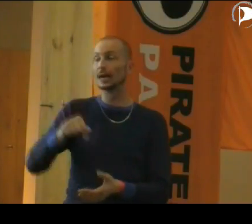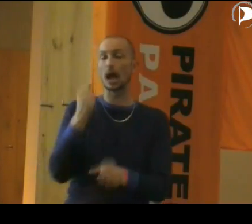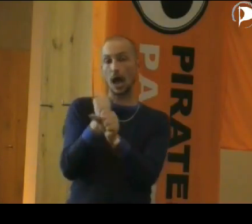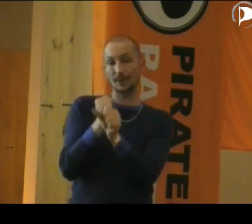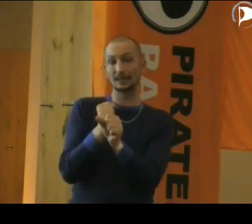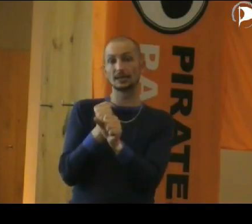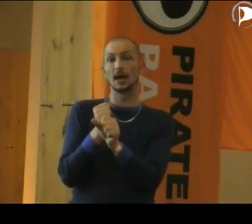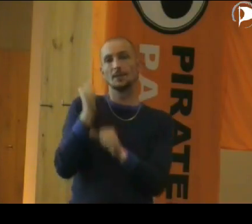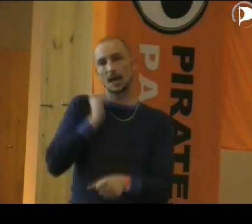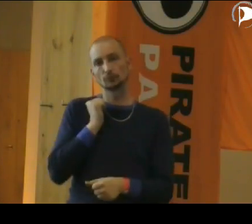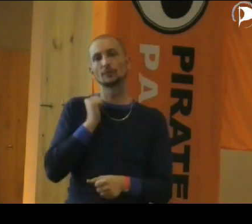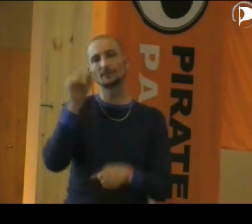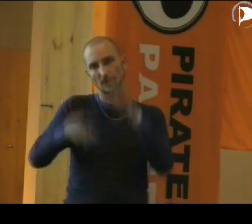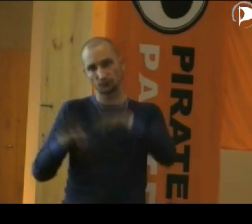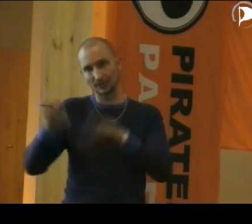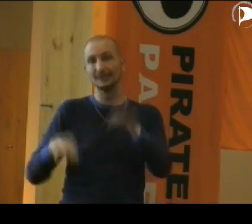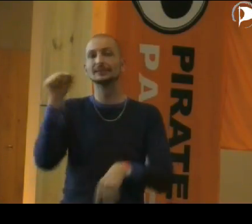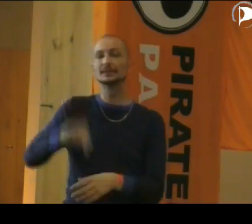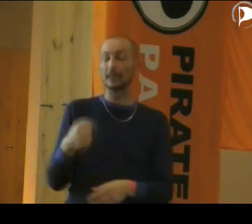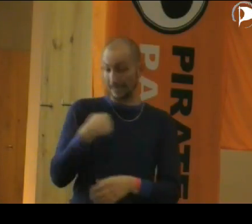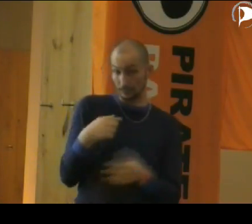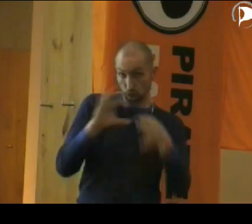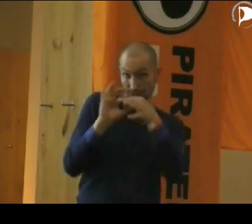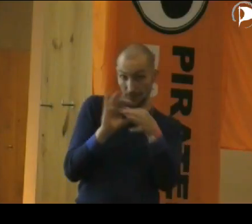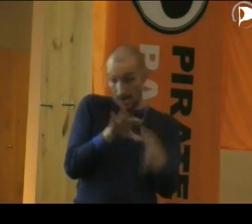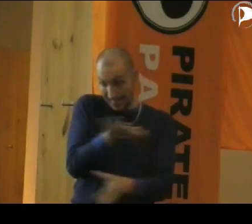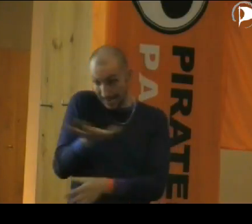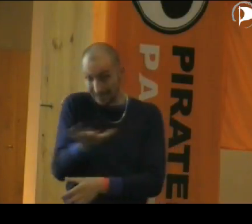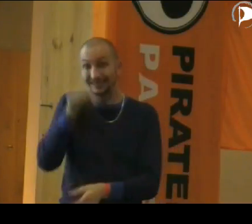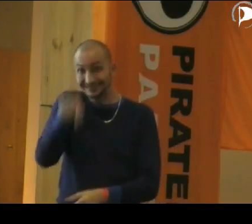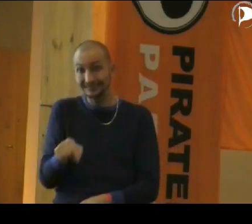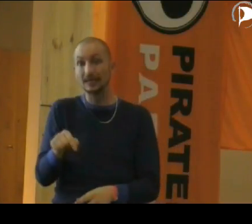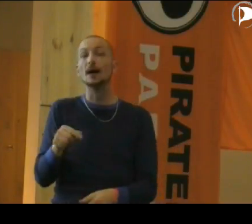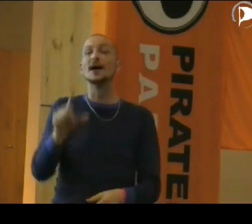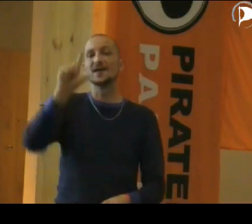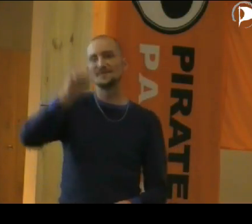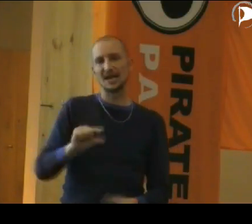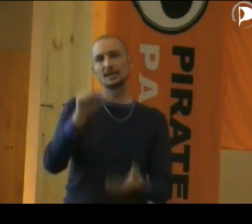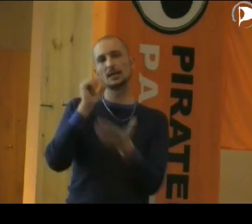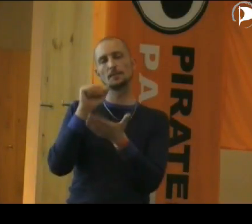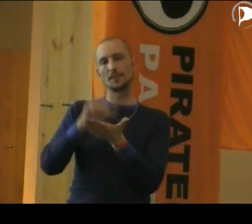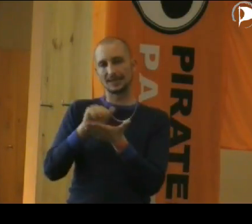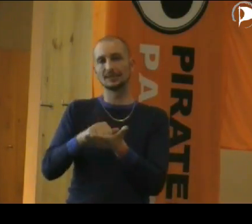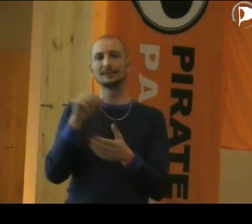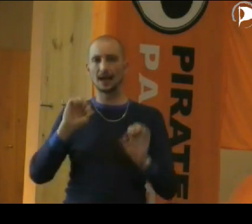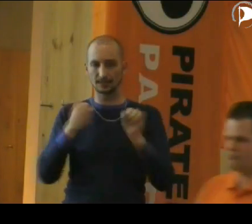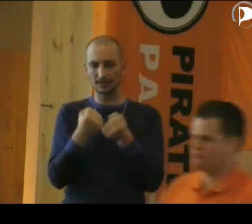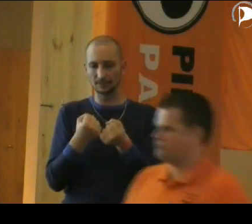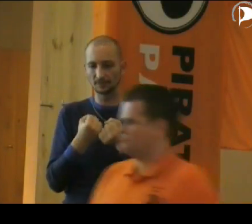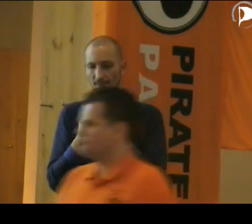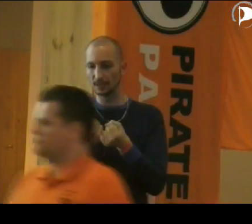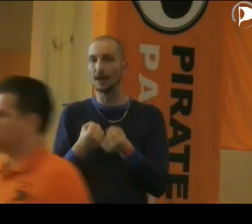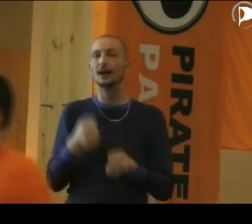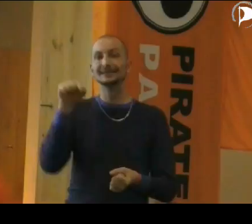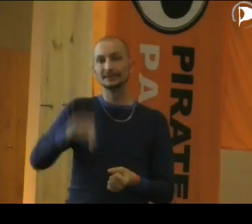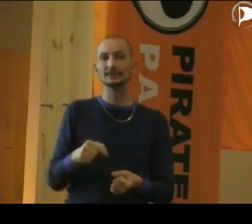unterschiedlich sein ich bezog mich überwiegend auf den länglichen teil weil das wirklich nur wenige weg den wir aktiv sind was ich noch